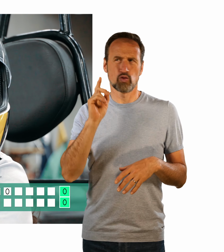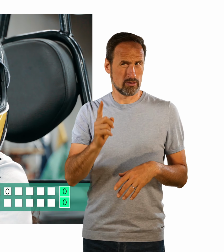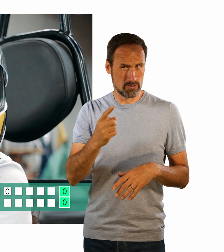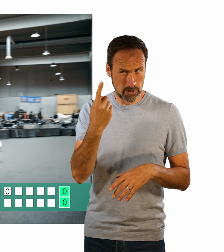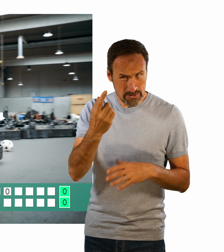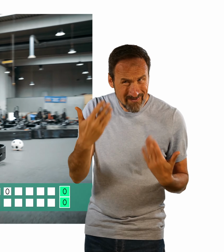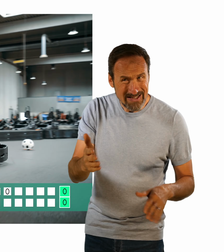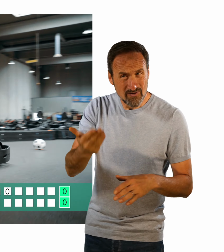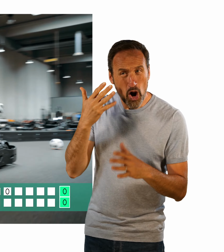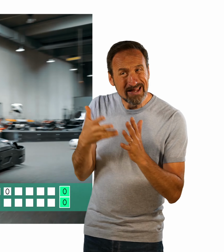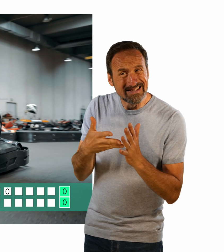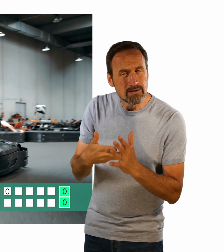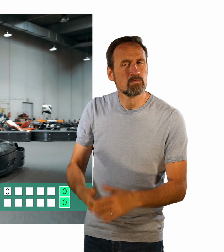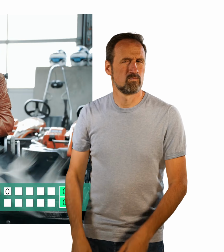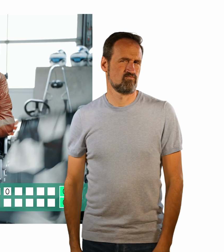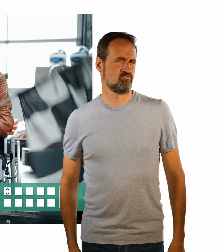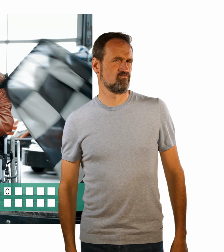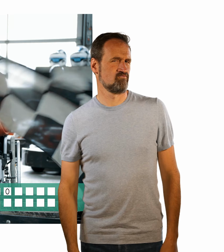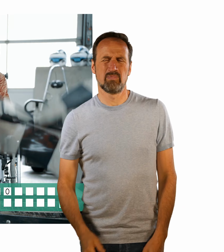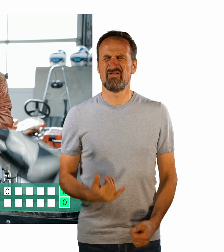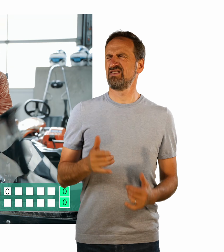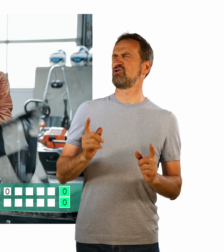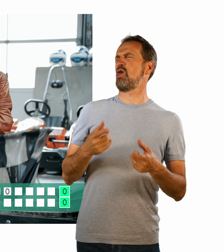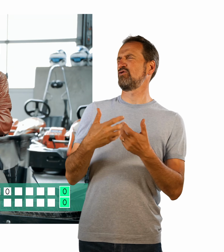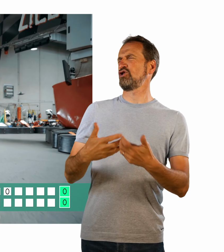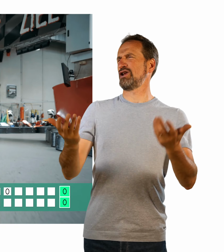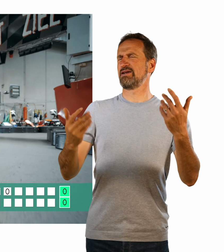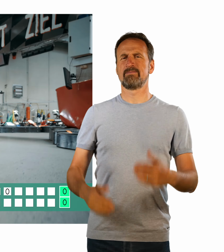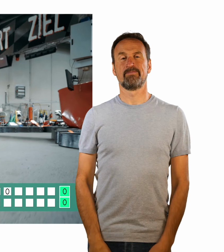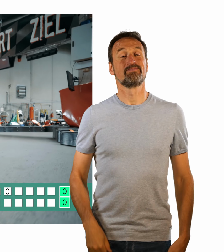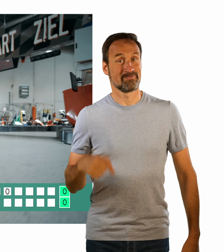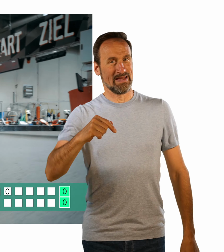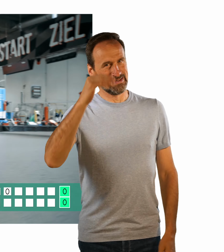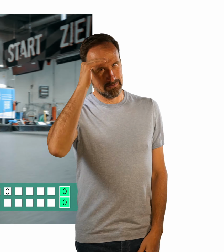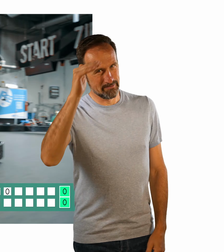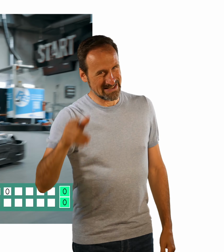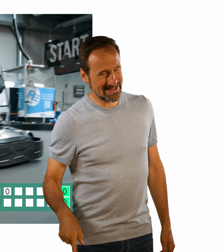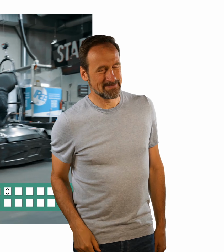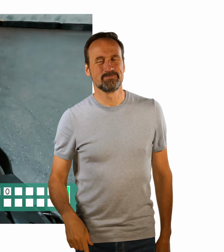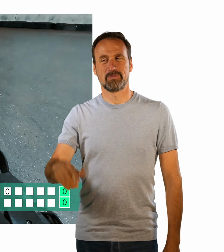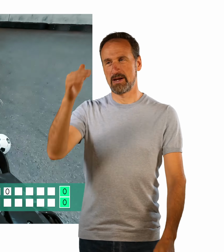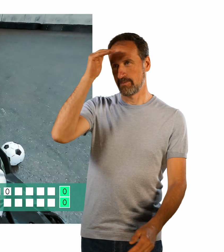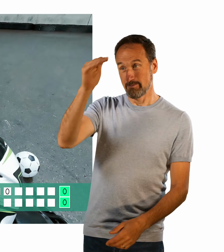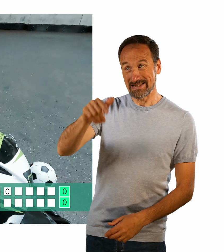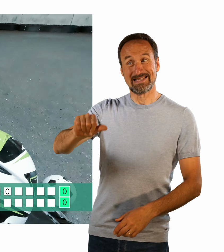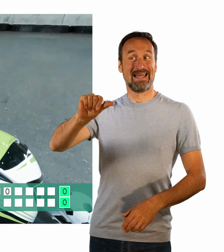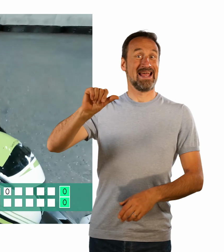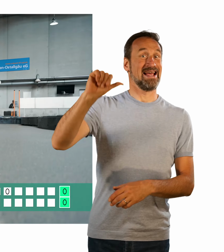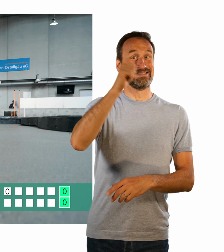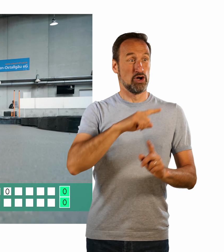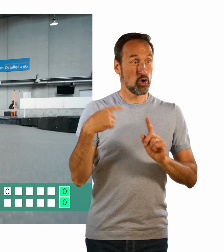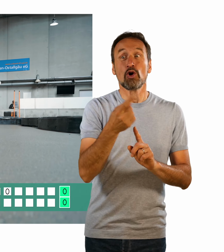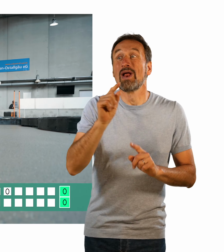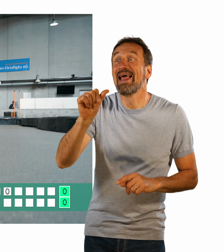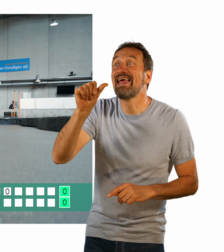soll das gehen? So, Basti ist an der Reihe. Er auf seiner allerersten Runde und übrigens auch das allererste Mal, Basti überhaupt